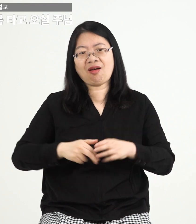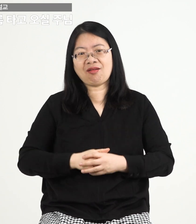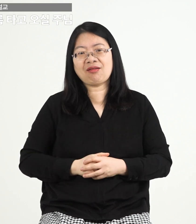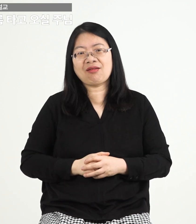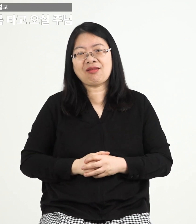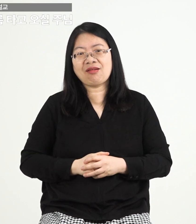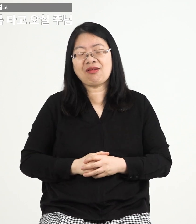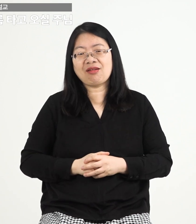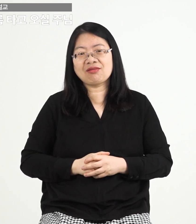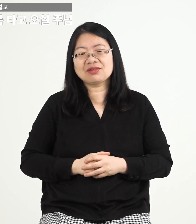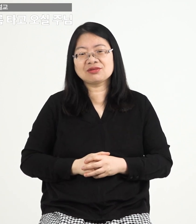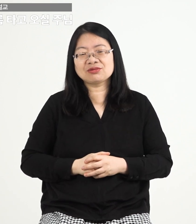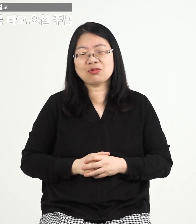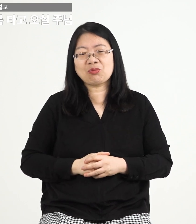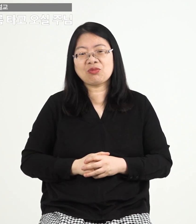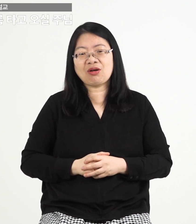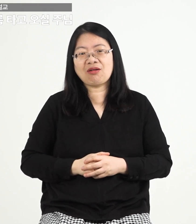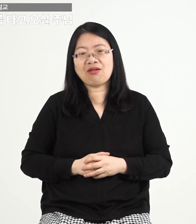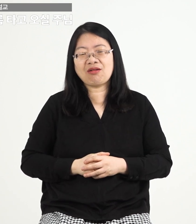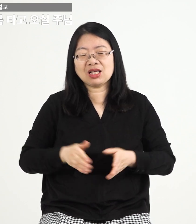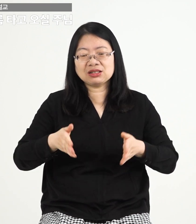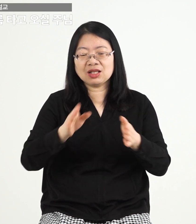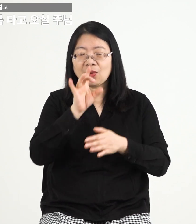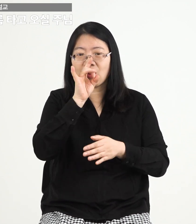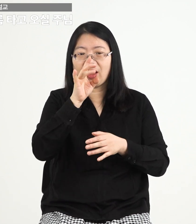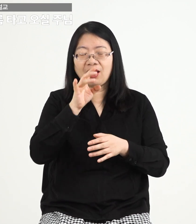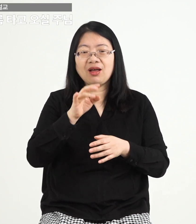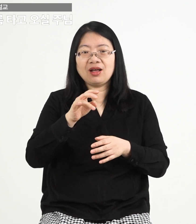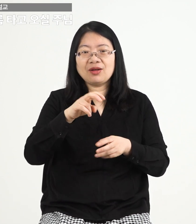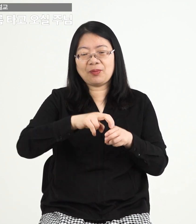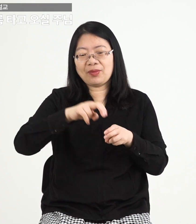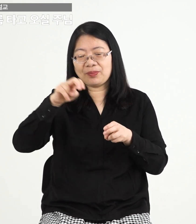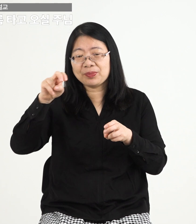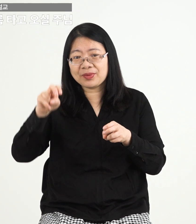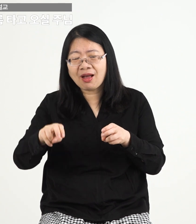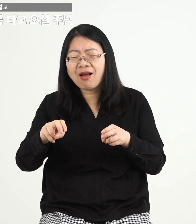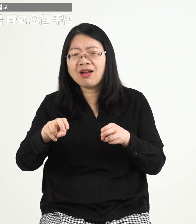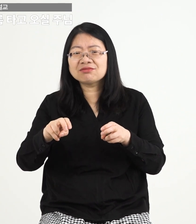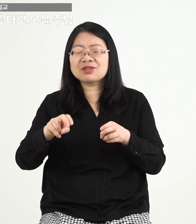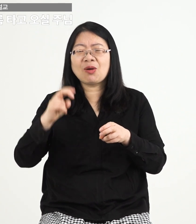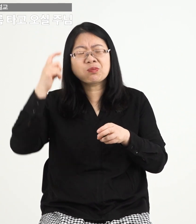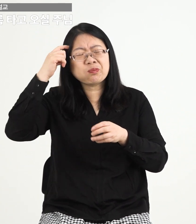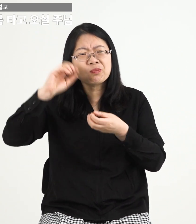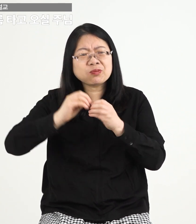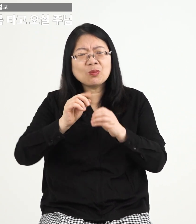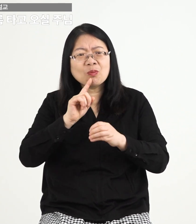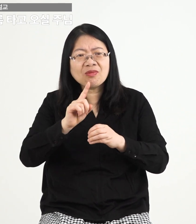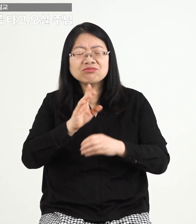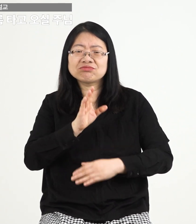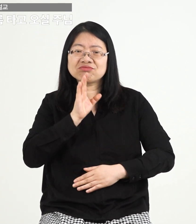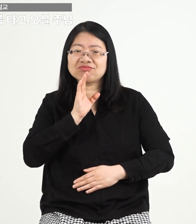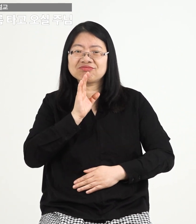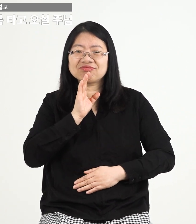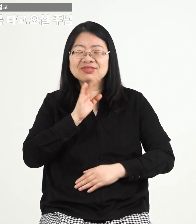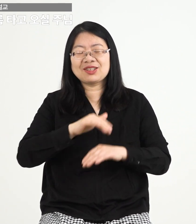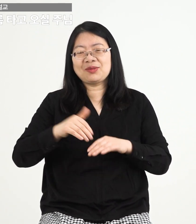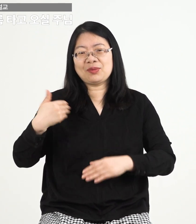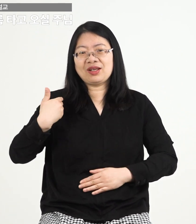그래서 길바닥 한복판에 그분을 내려놨다는 만든 얘기인지 실제인지 하여간